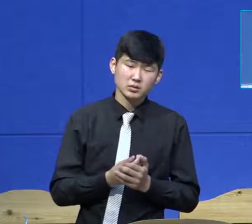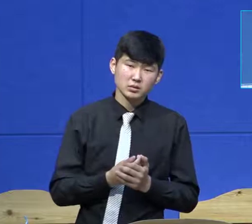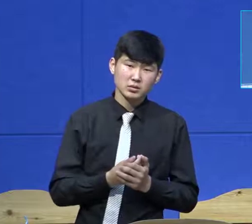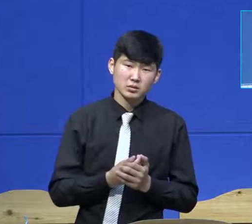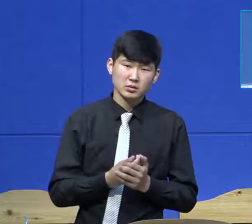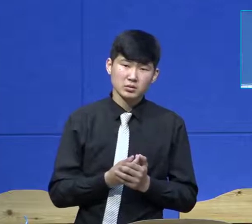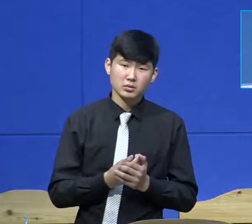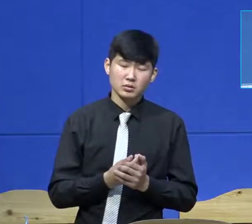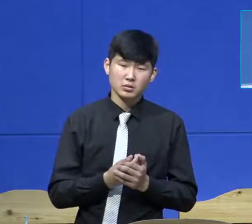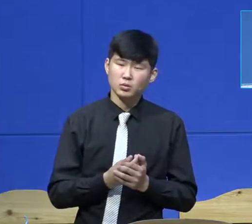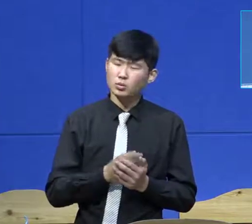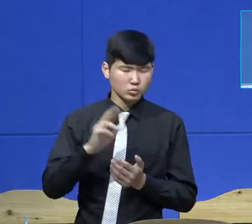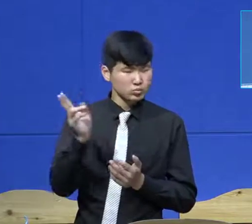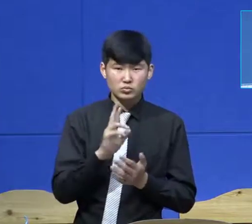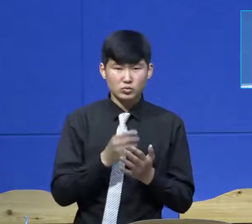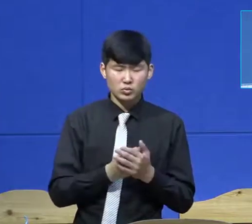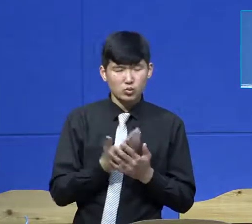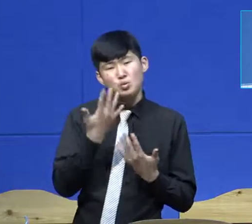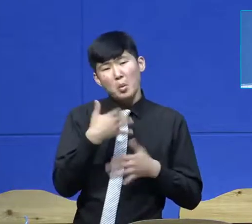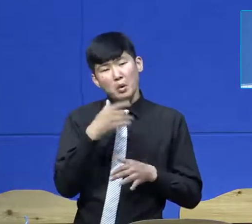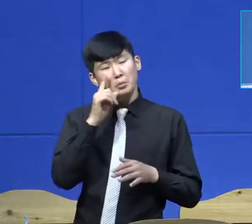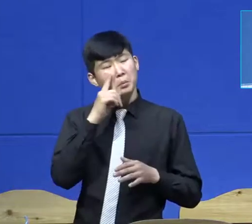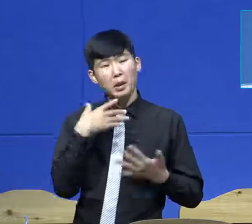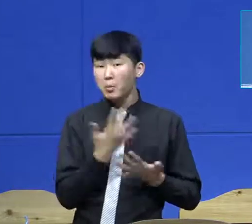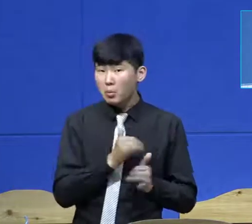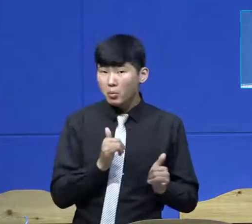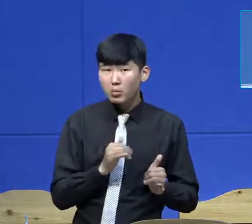үү? Огт үгүй. Жирийнээр амьдрах болов үгүй.